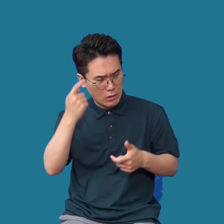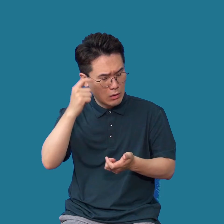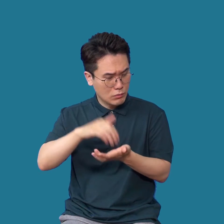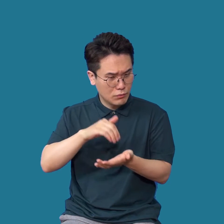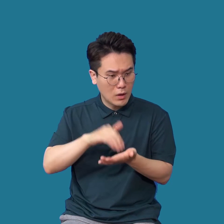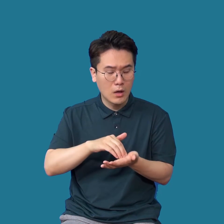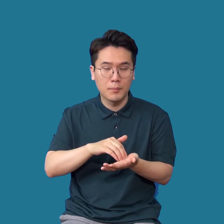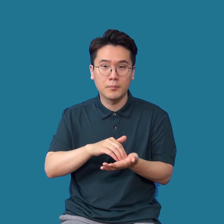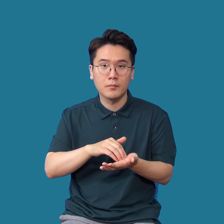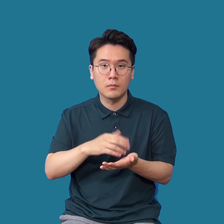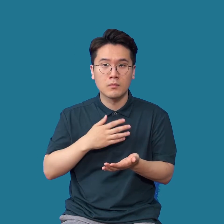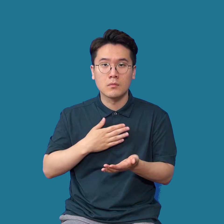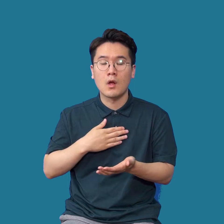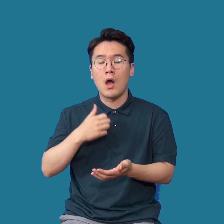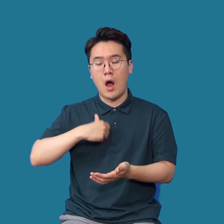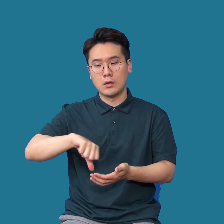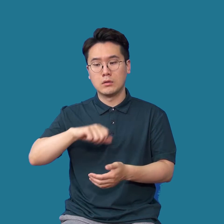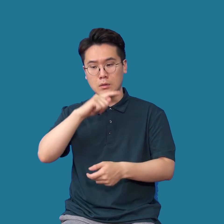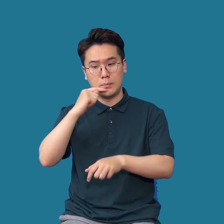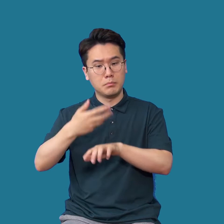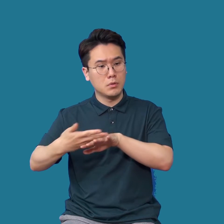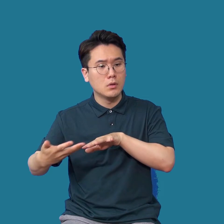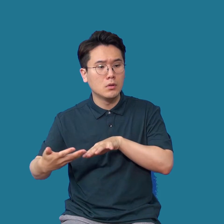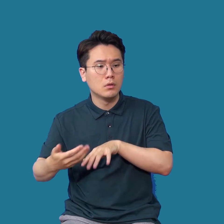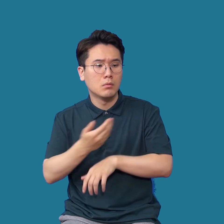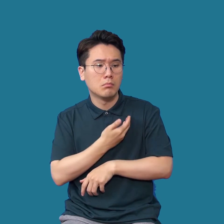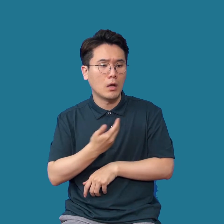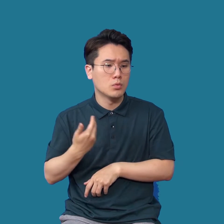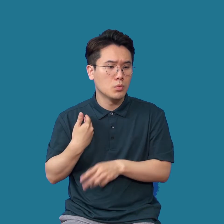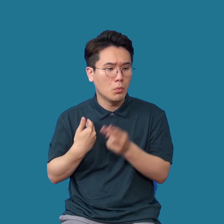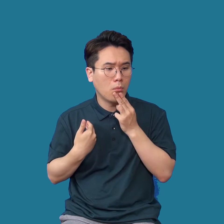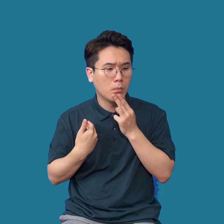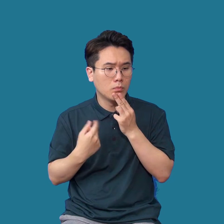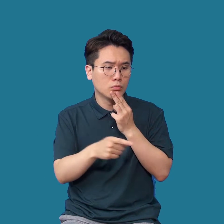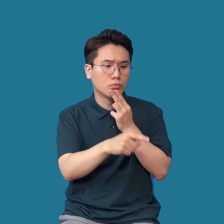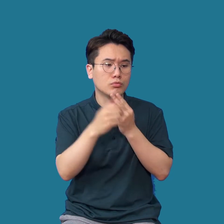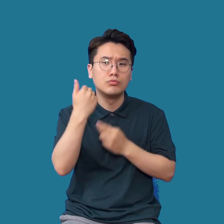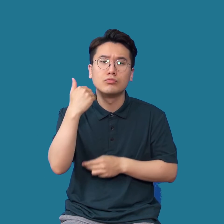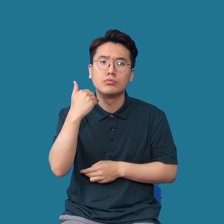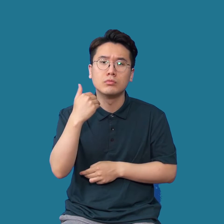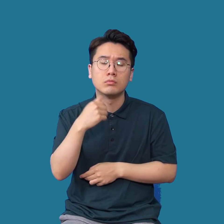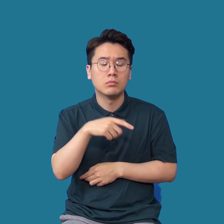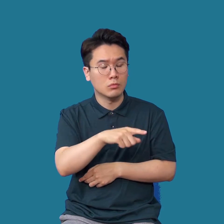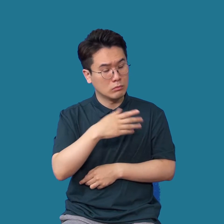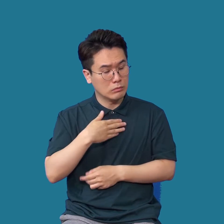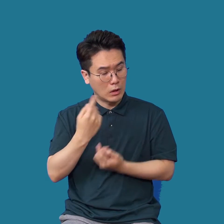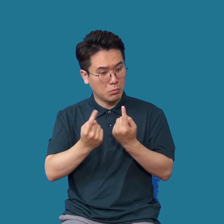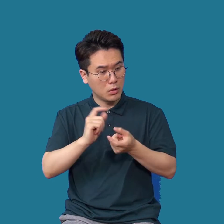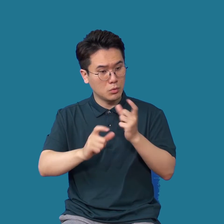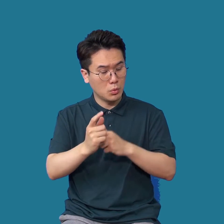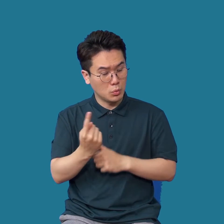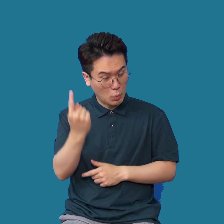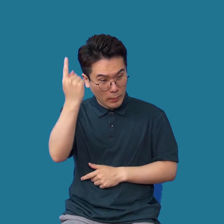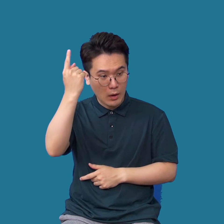너는 만족스럽지 않다고 하니 너는 도대체 누구냐? 너는 나보다 더 높으냐?